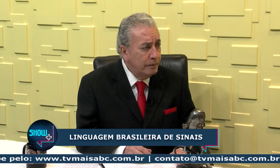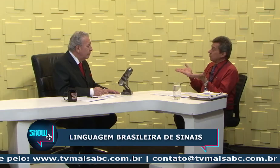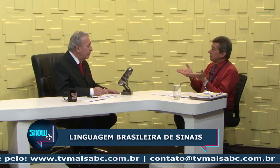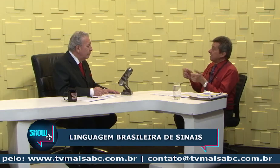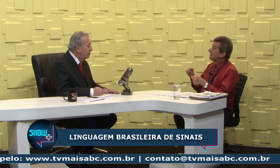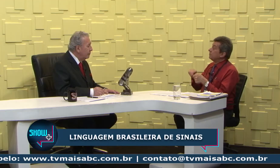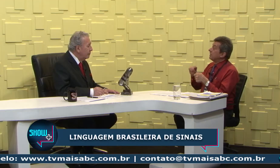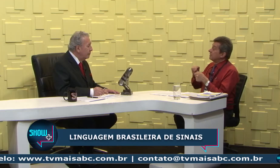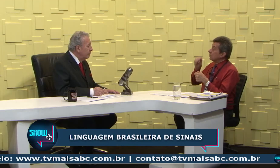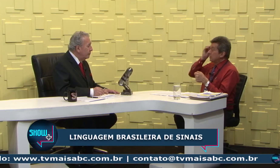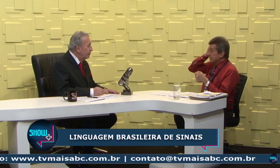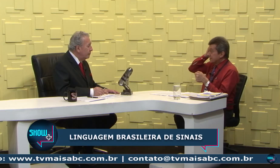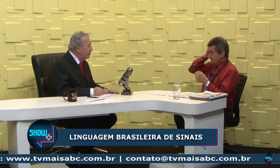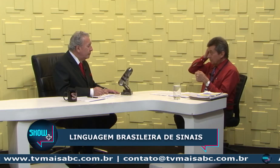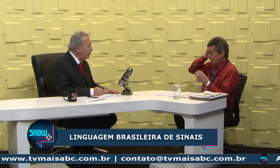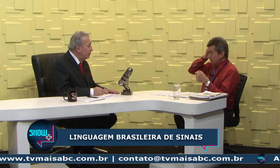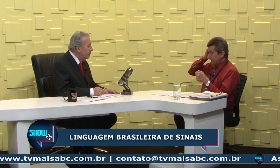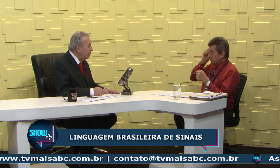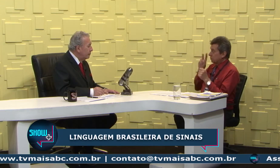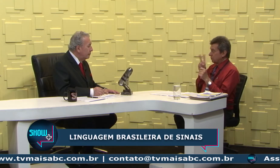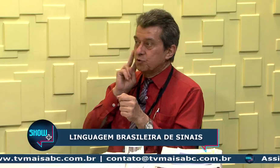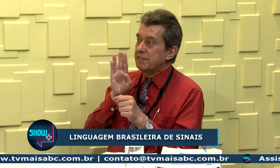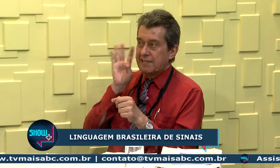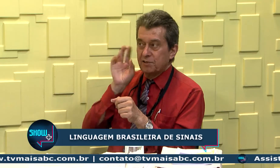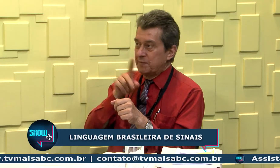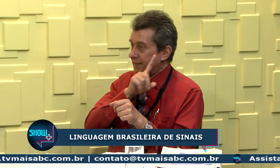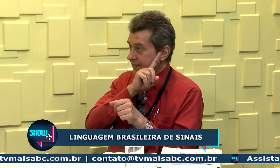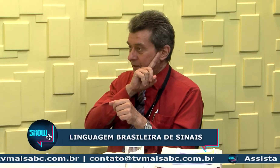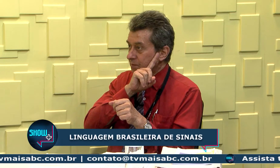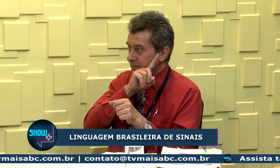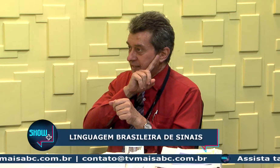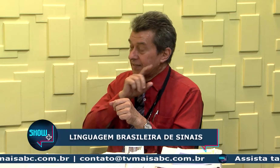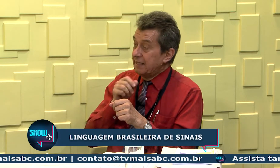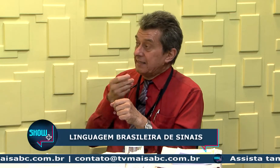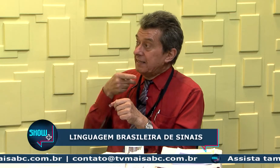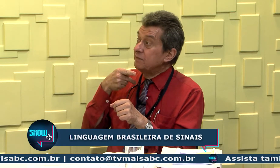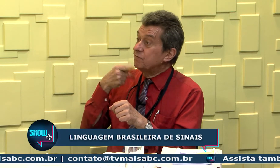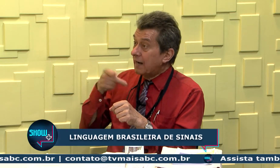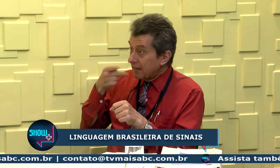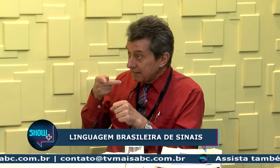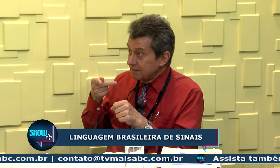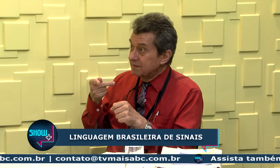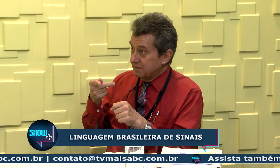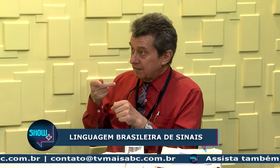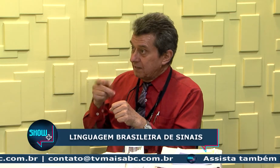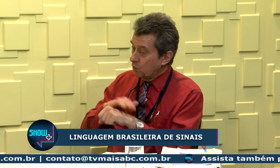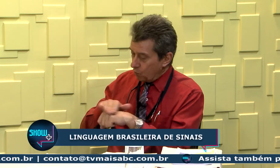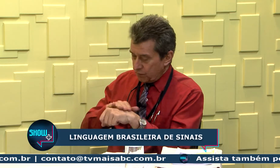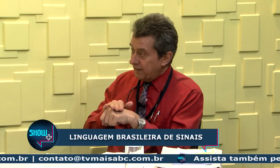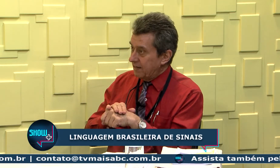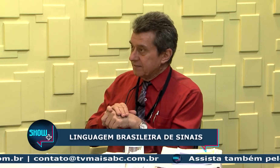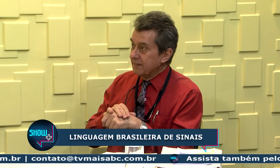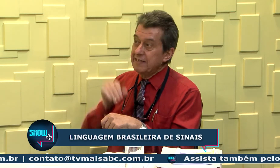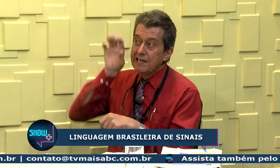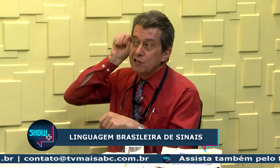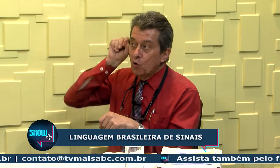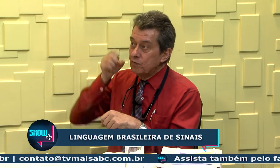hoje ele fez operação dos dois lados bilateral né ele fala ele conversa e ele ouve